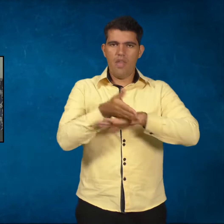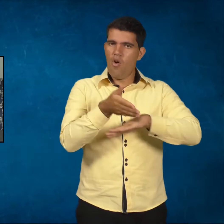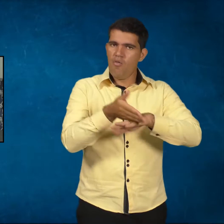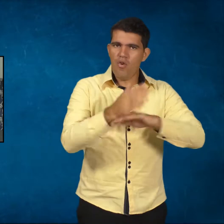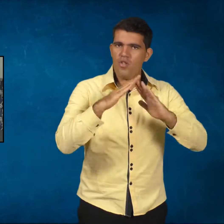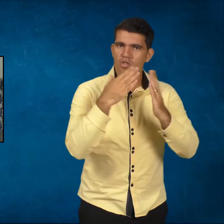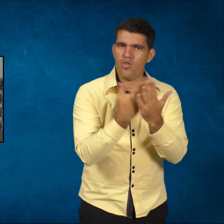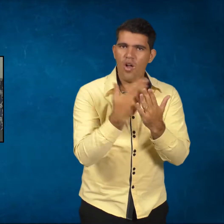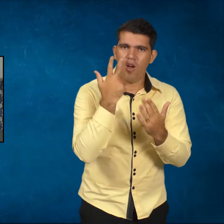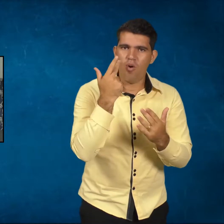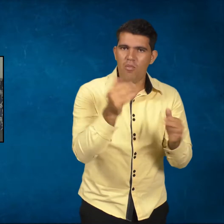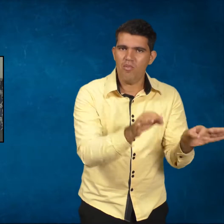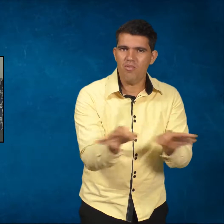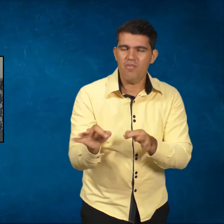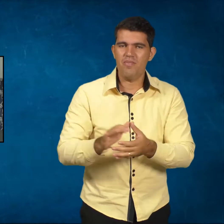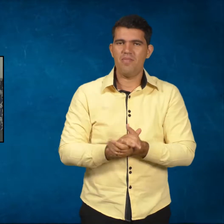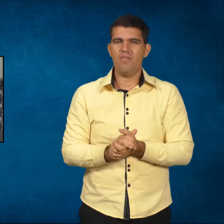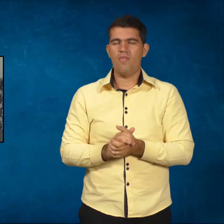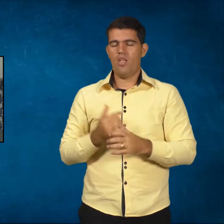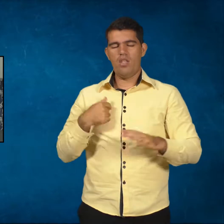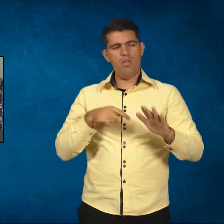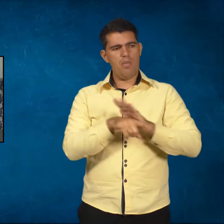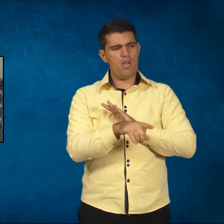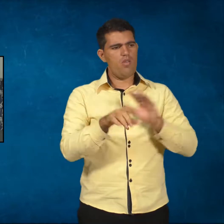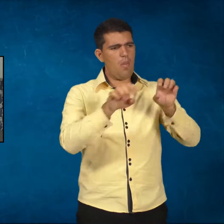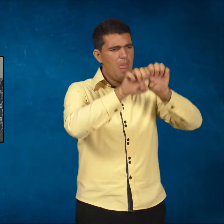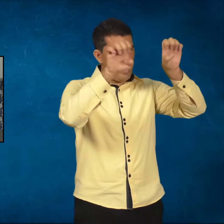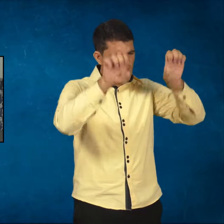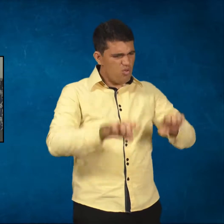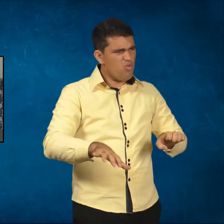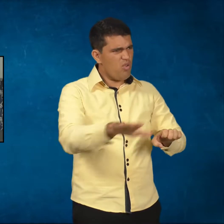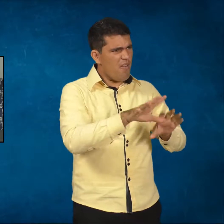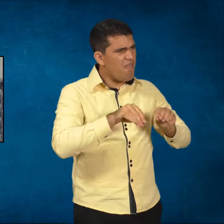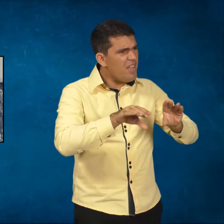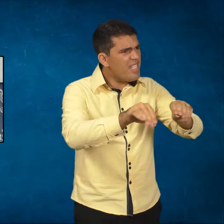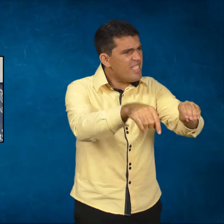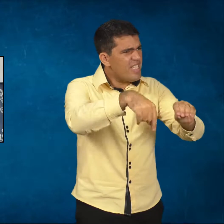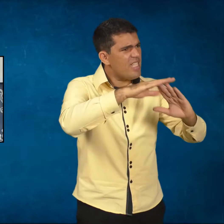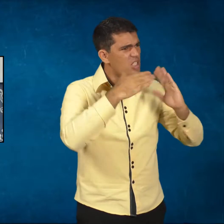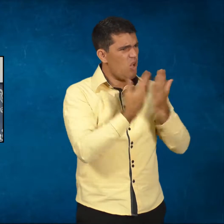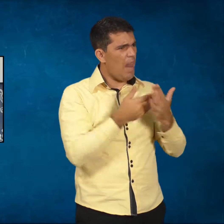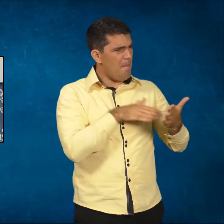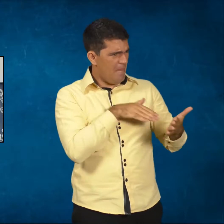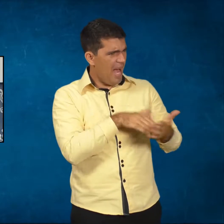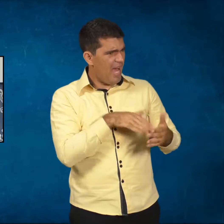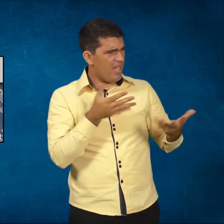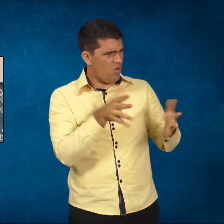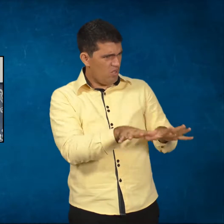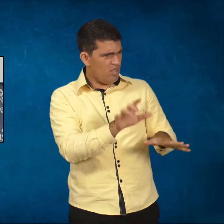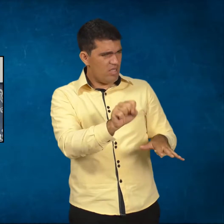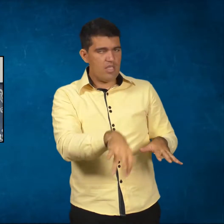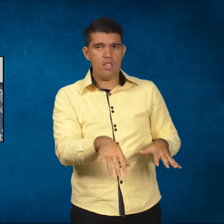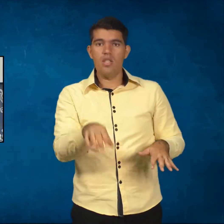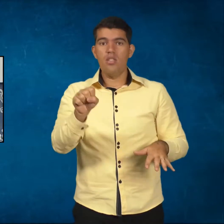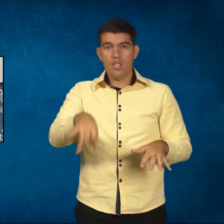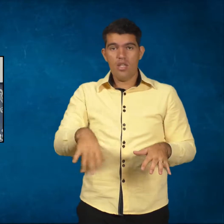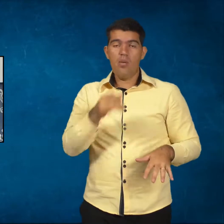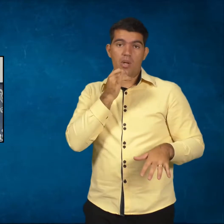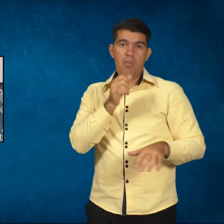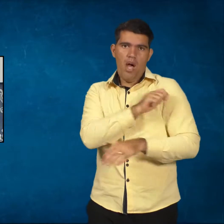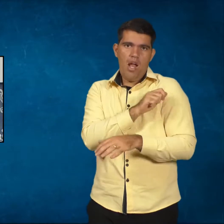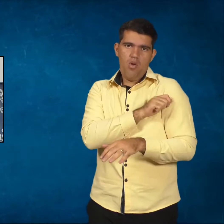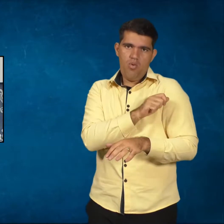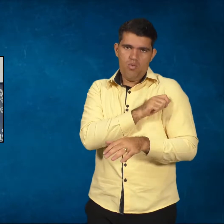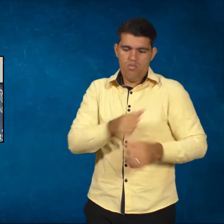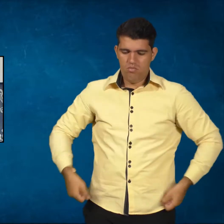A senhora falou alguns pontos. A própria estrutura física da escola barra a inclusão? Barra. Por exemplo, um aluno que é cadeirante e ele quer participar e